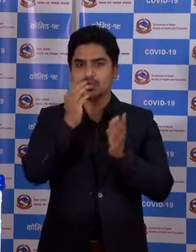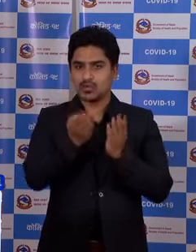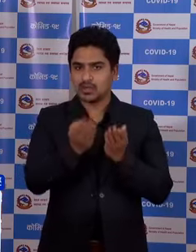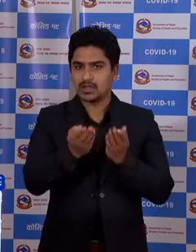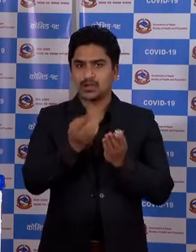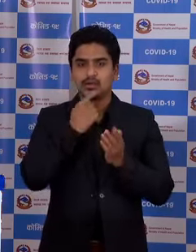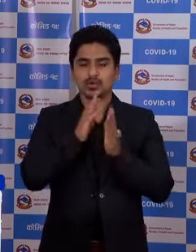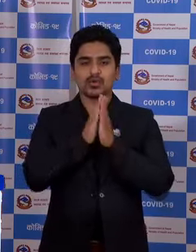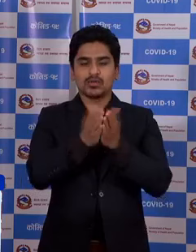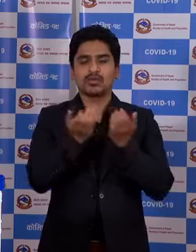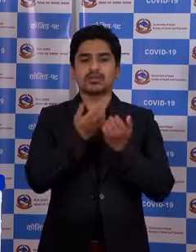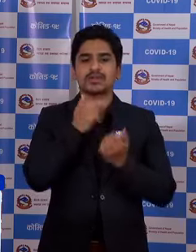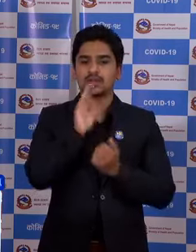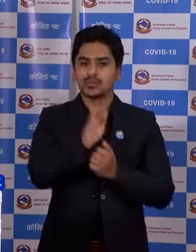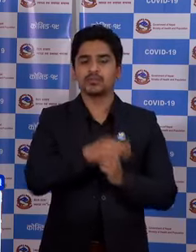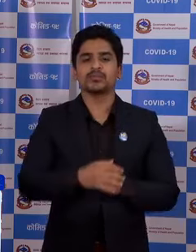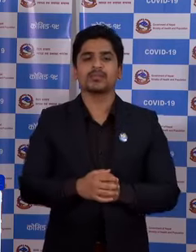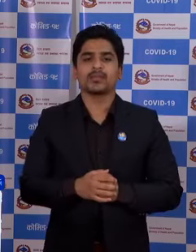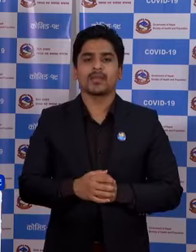गर्न चाहन्छौँ।